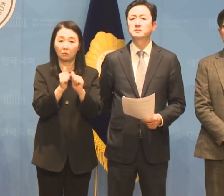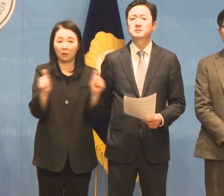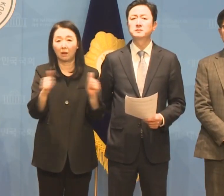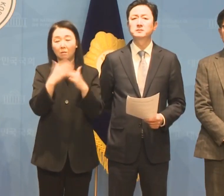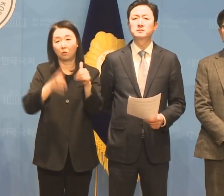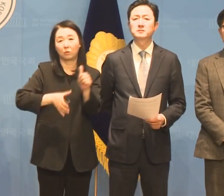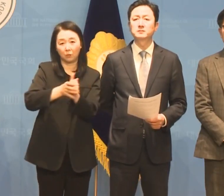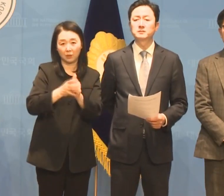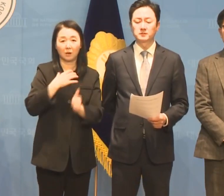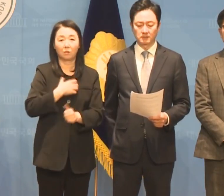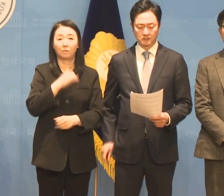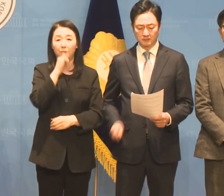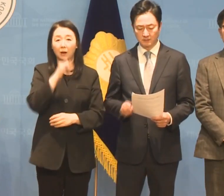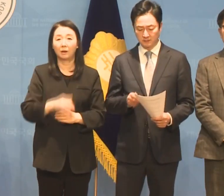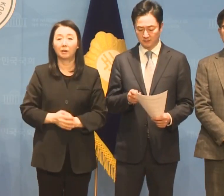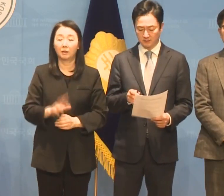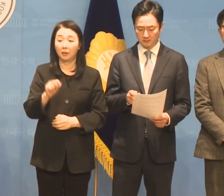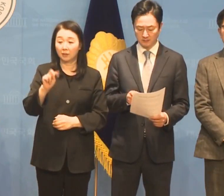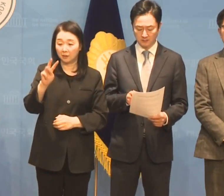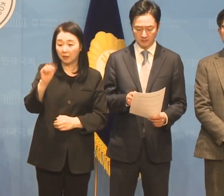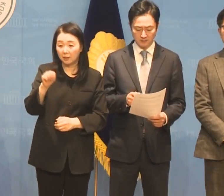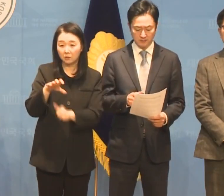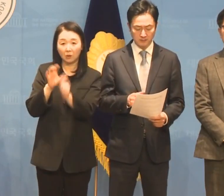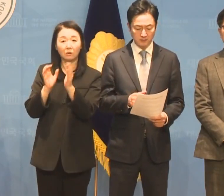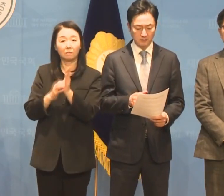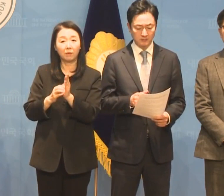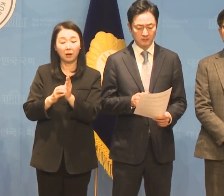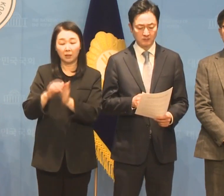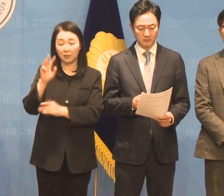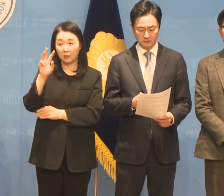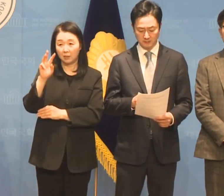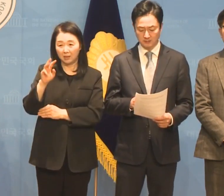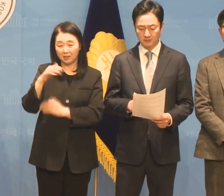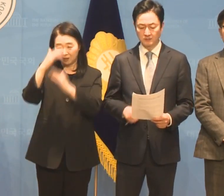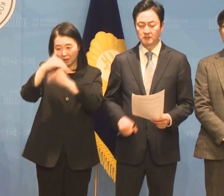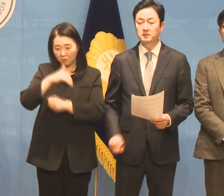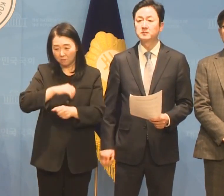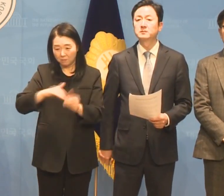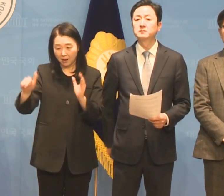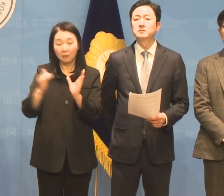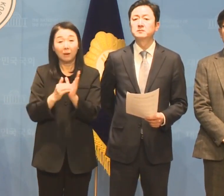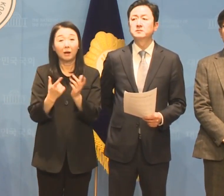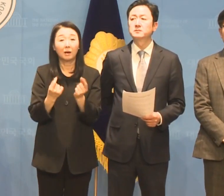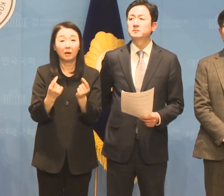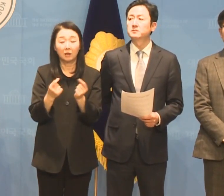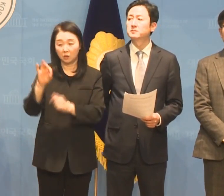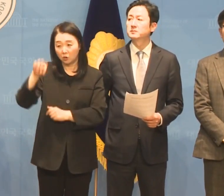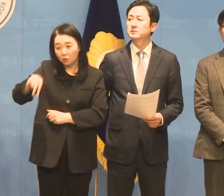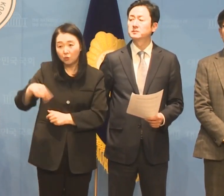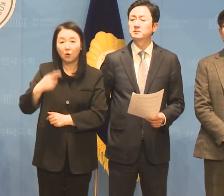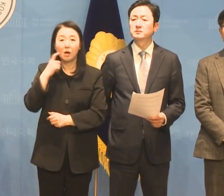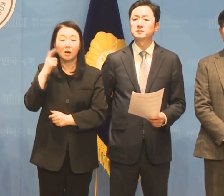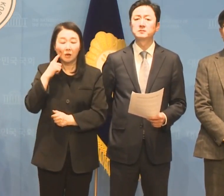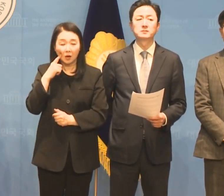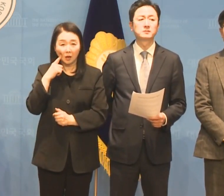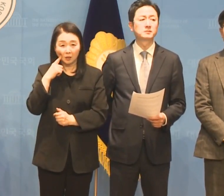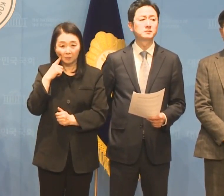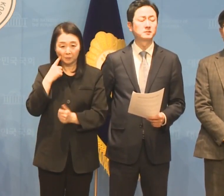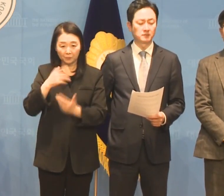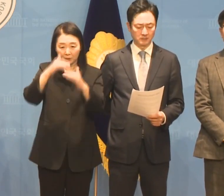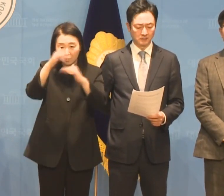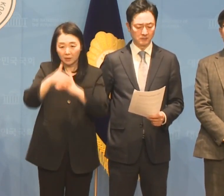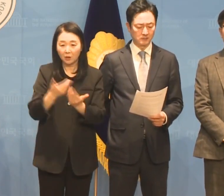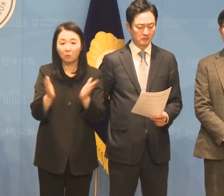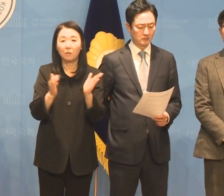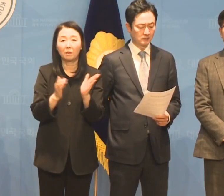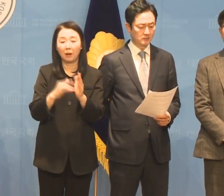있습니다. 또한 SNS를 활용한 메시지 전파의 광범위성에 비춰보면 유동규의 허위사실 공표 재상은